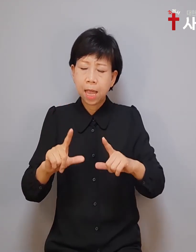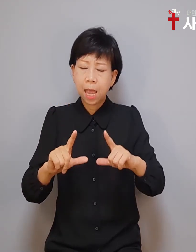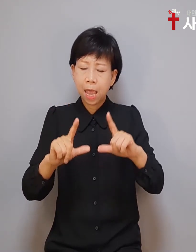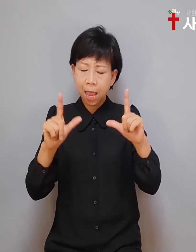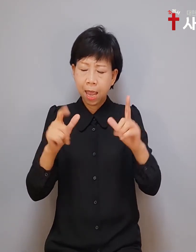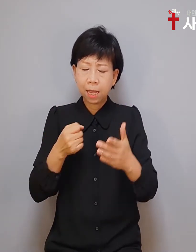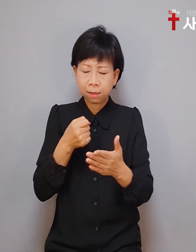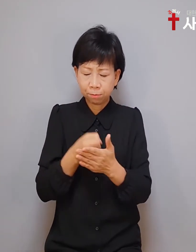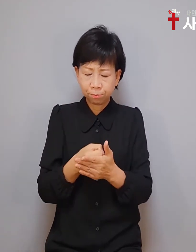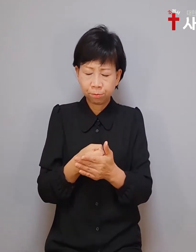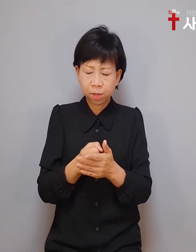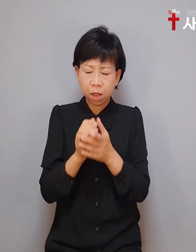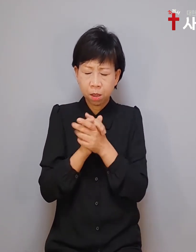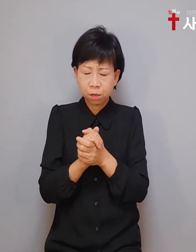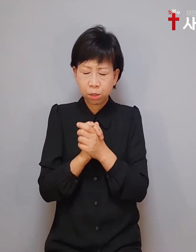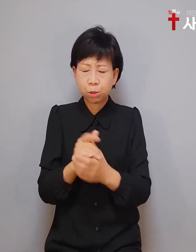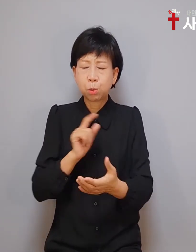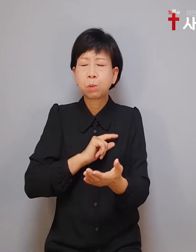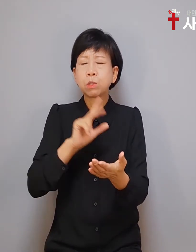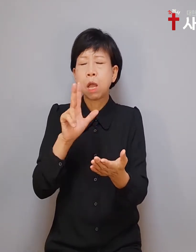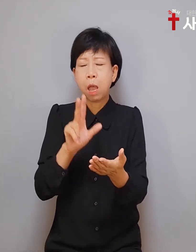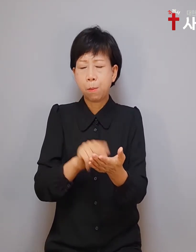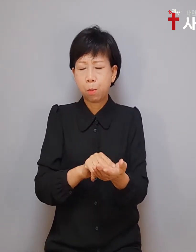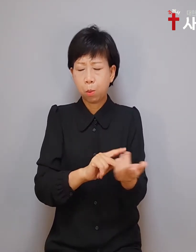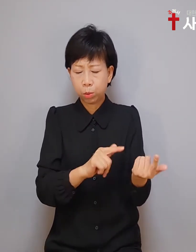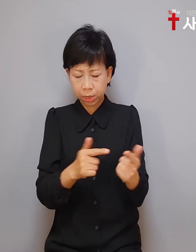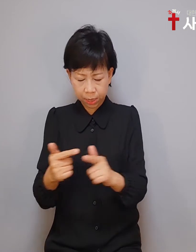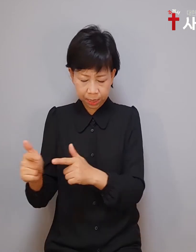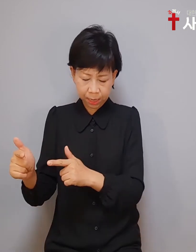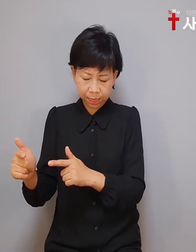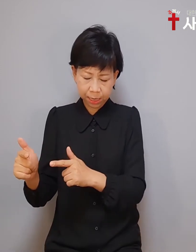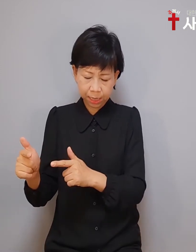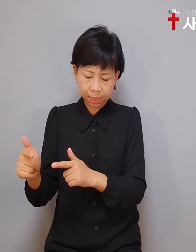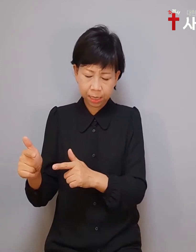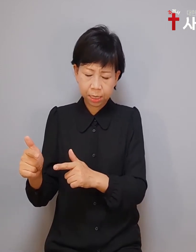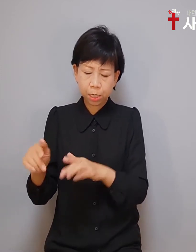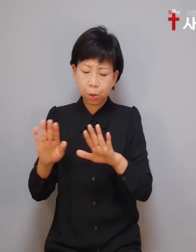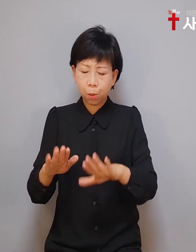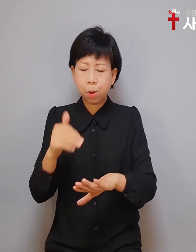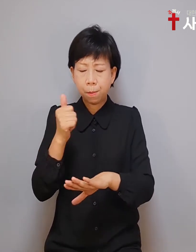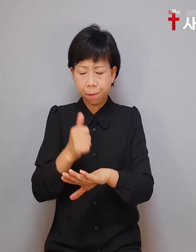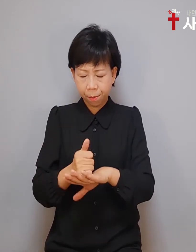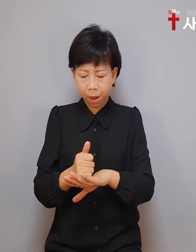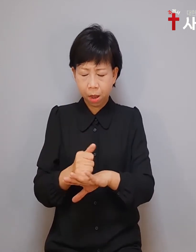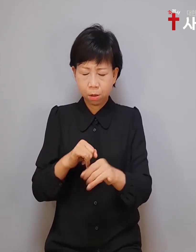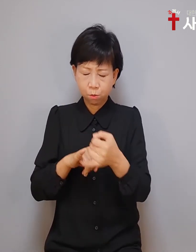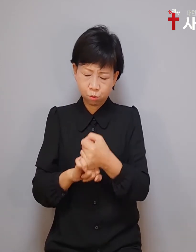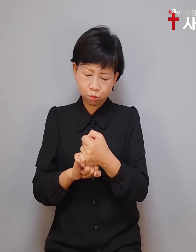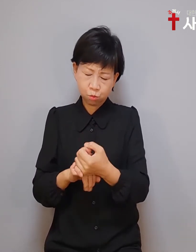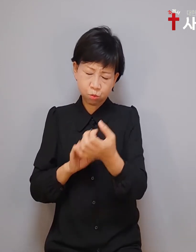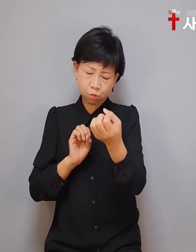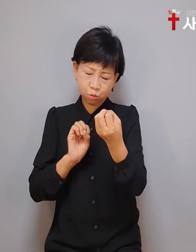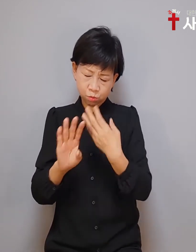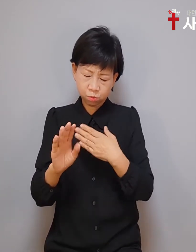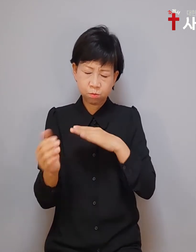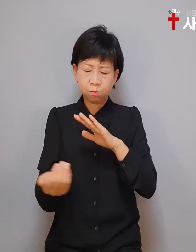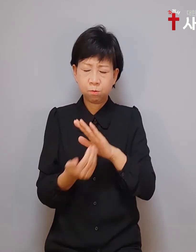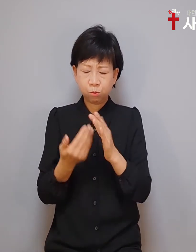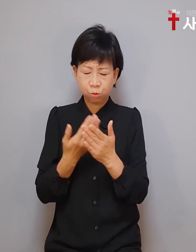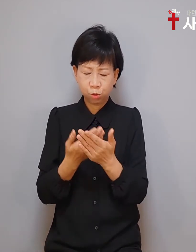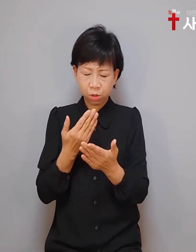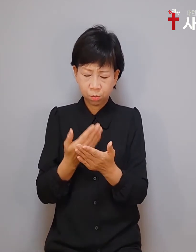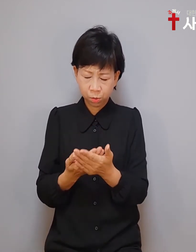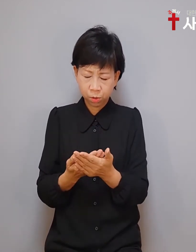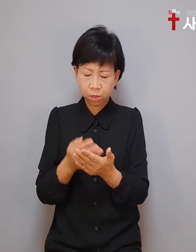있습니다. 그 기도 제목들이 꼭 이루어질 수 있도록 은혜를 내려 주시옵길 간절히 바라오며